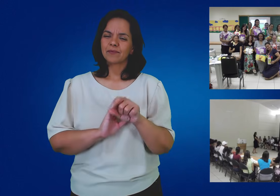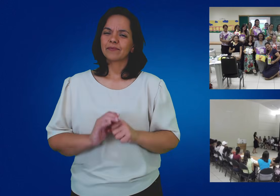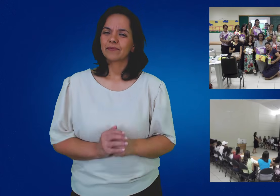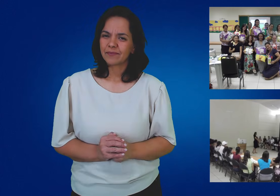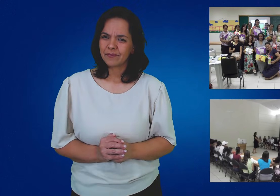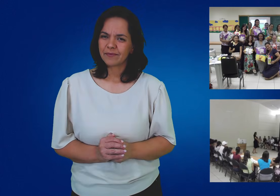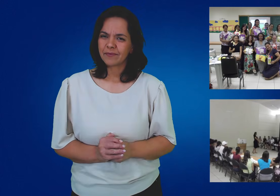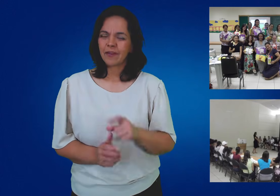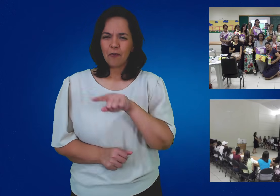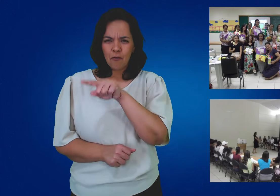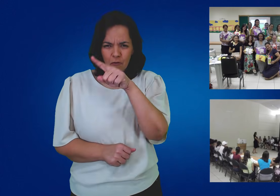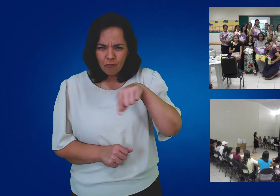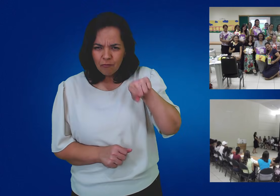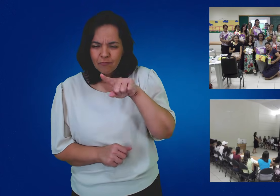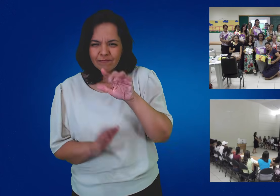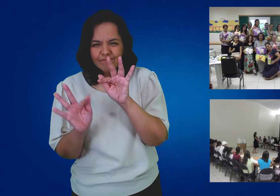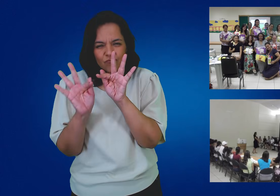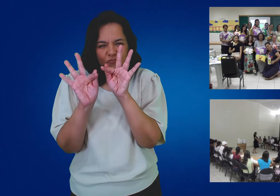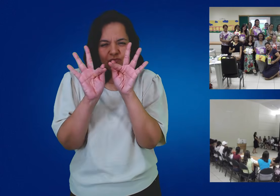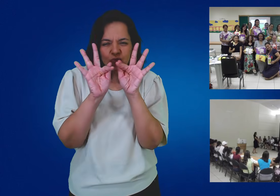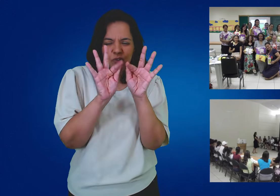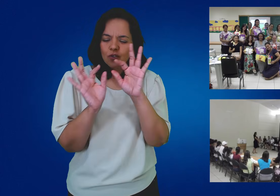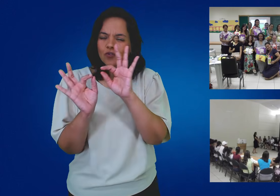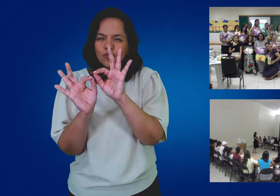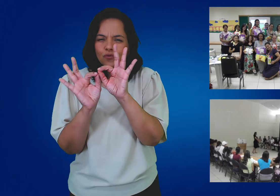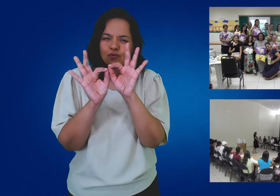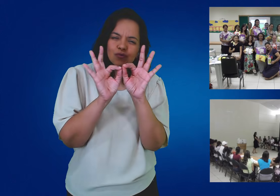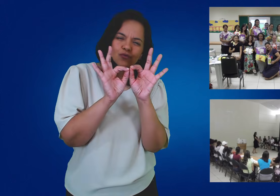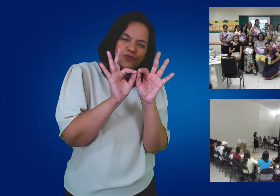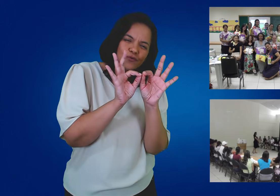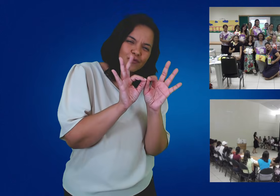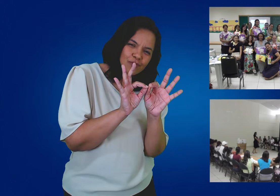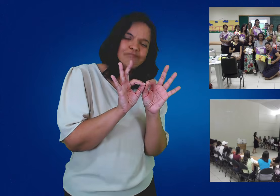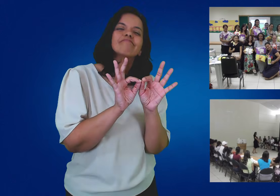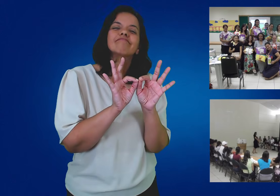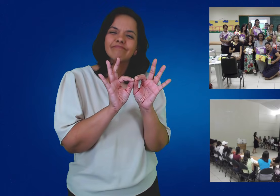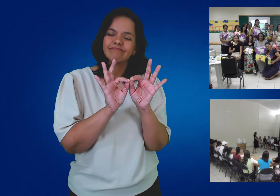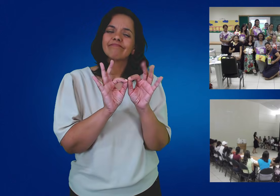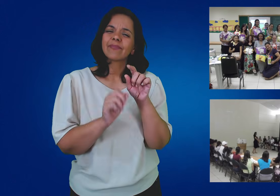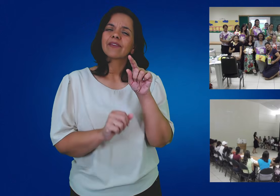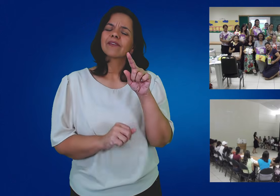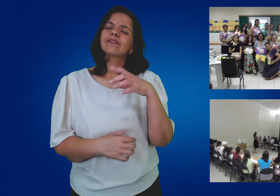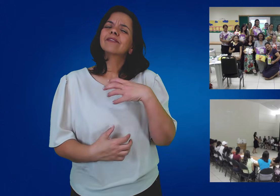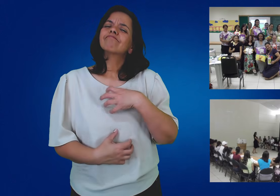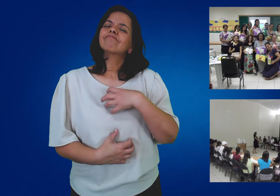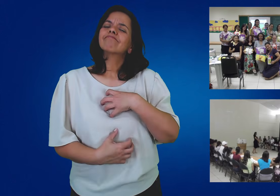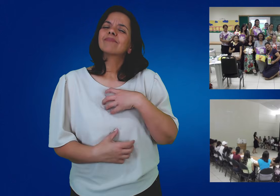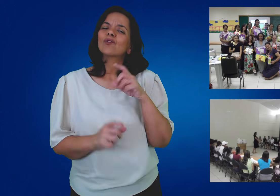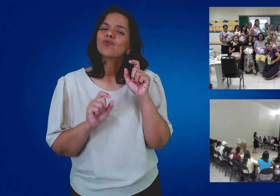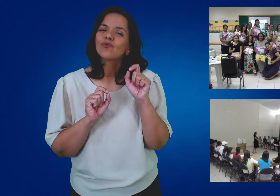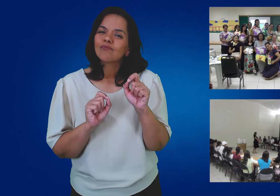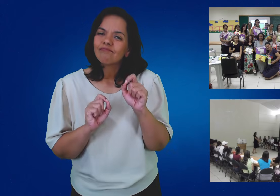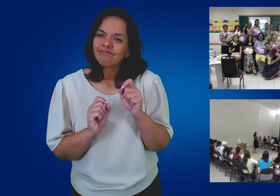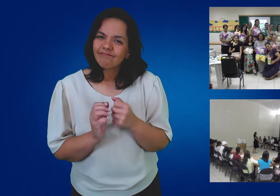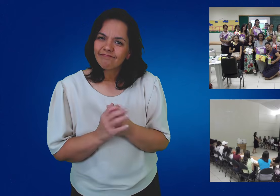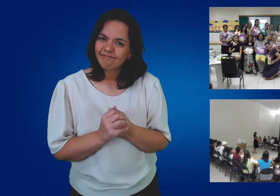E eu quero fazer uma pergunta para vocês. Vocês assistiram o vídeo, ok? O que vocês sentiram